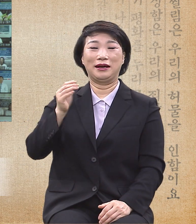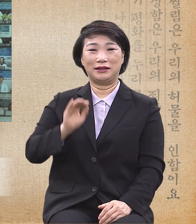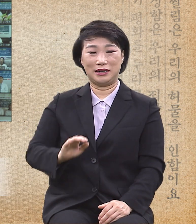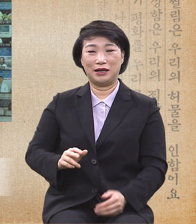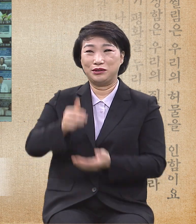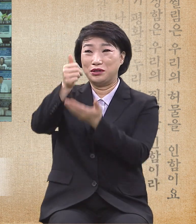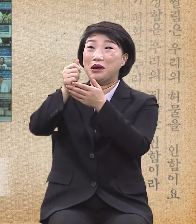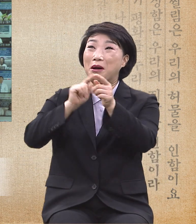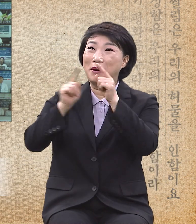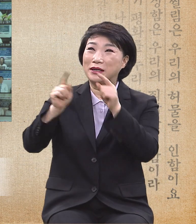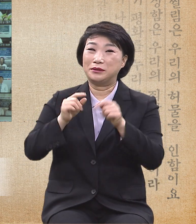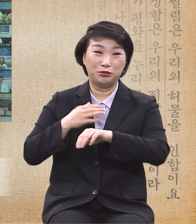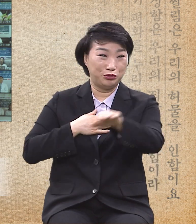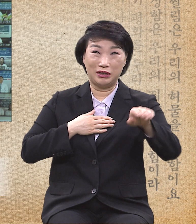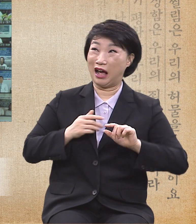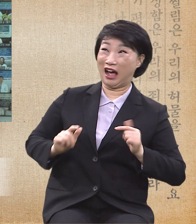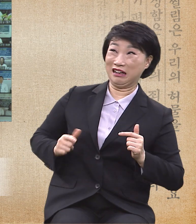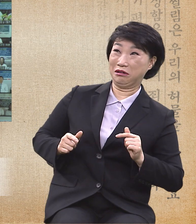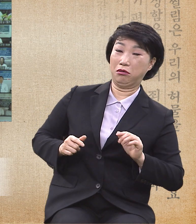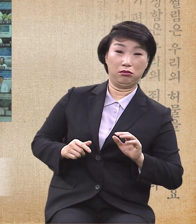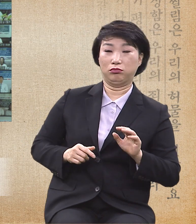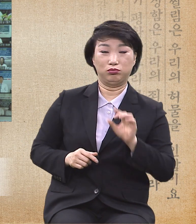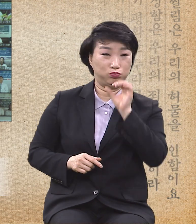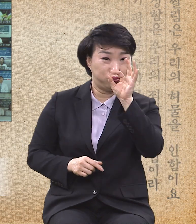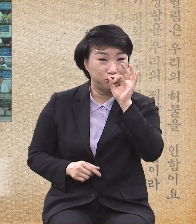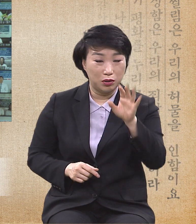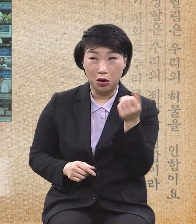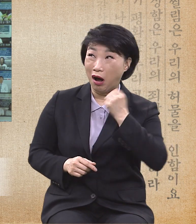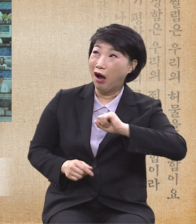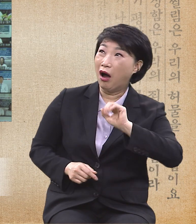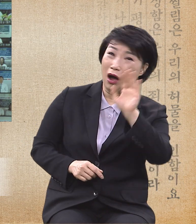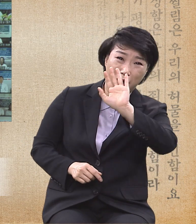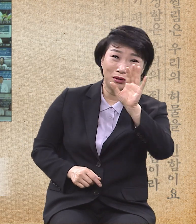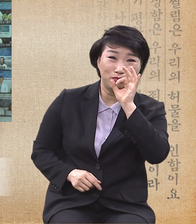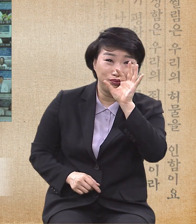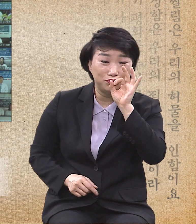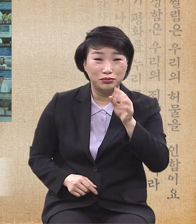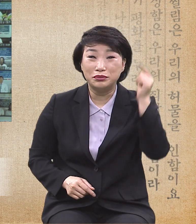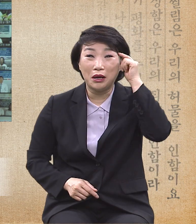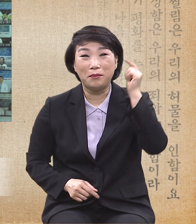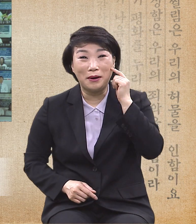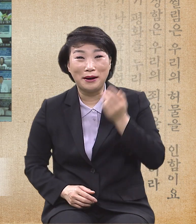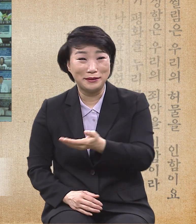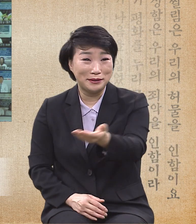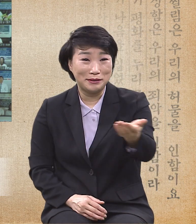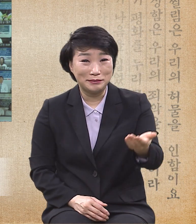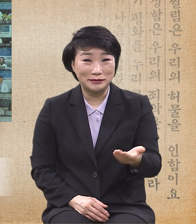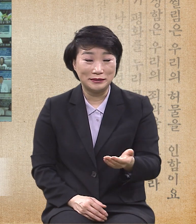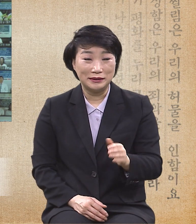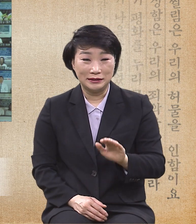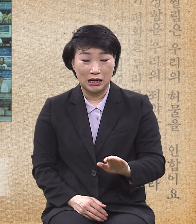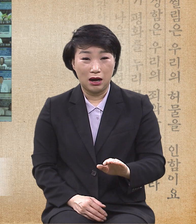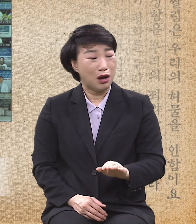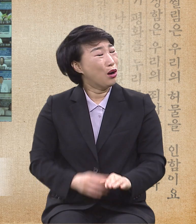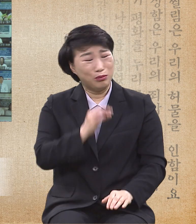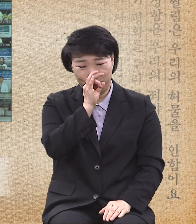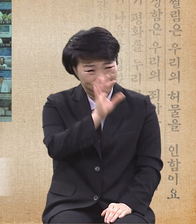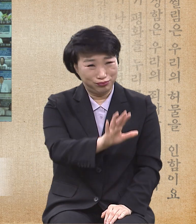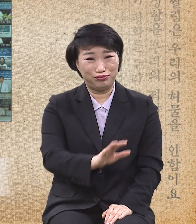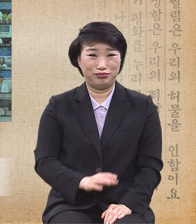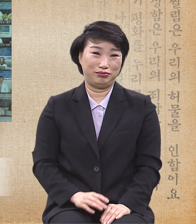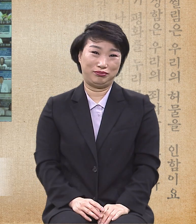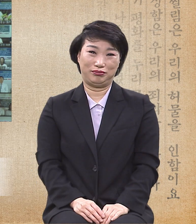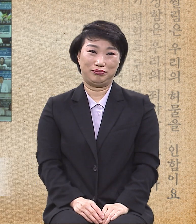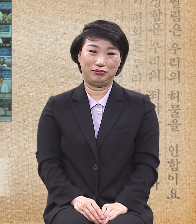그의 말씀에 아니오가 어디 있으며 거역이 어디 있는가 생각해 보라 이 말이요. 있을 수 없는